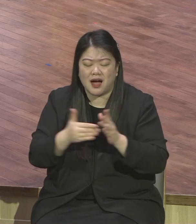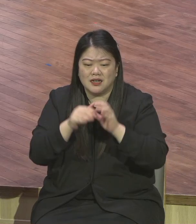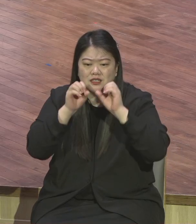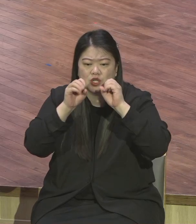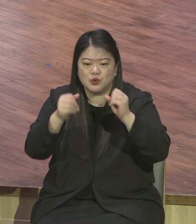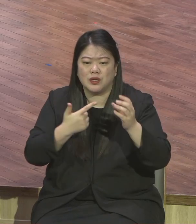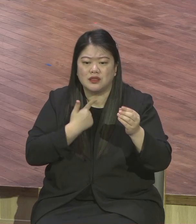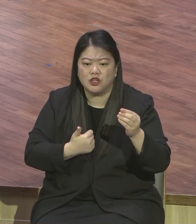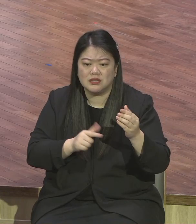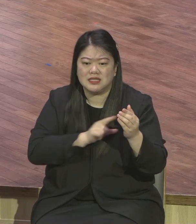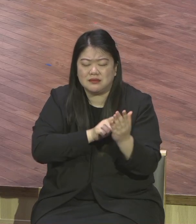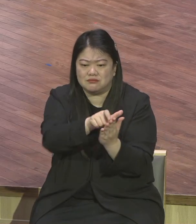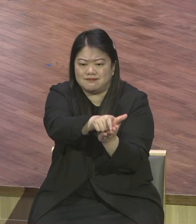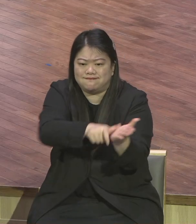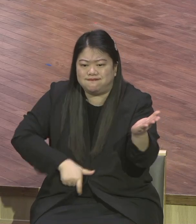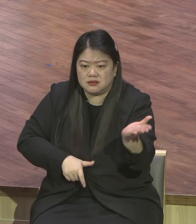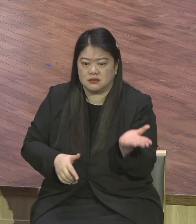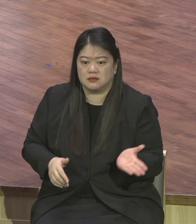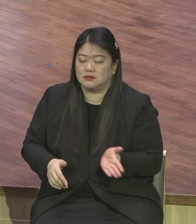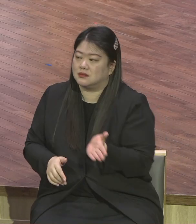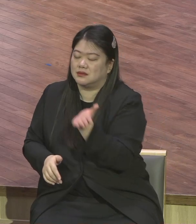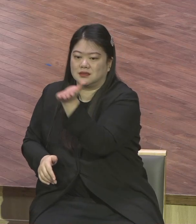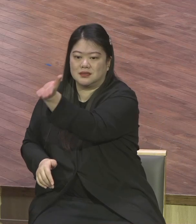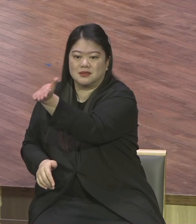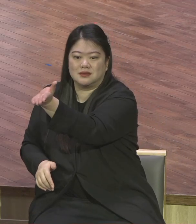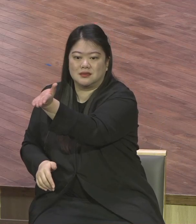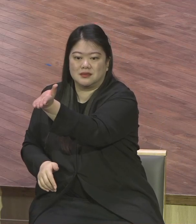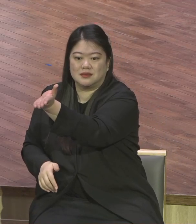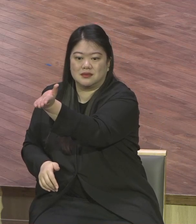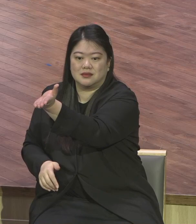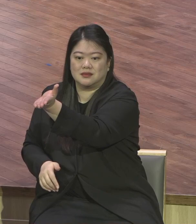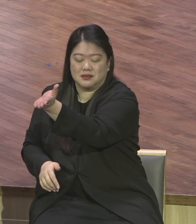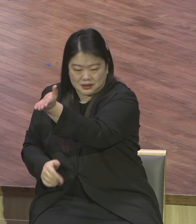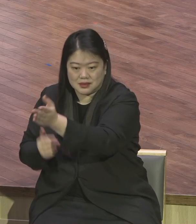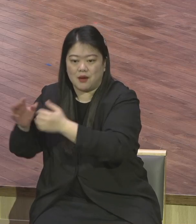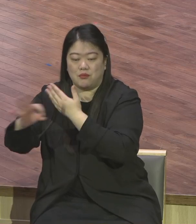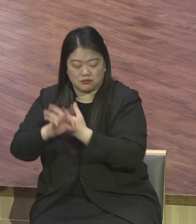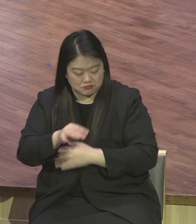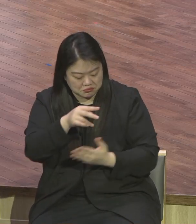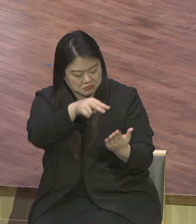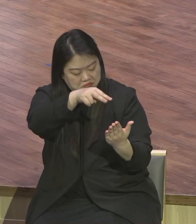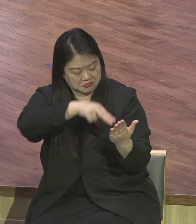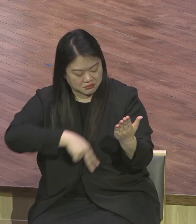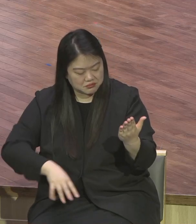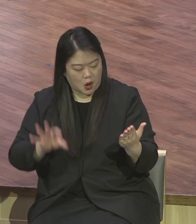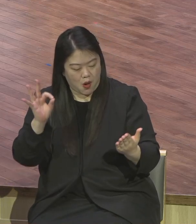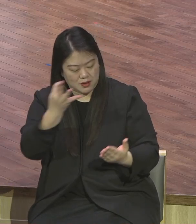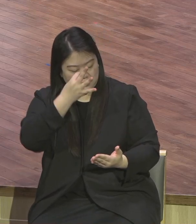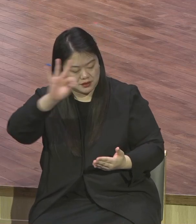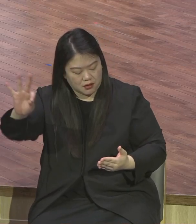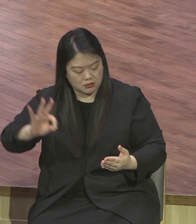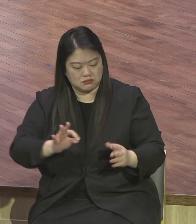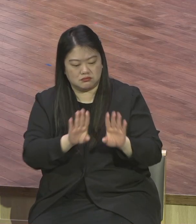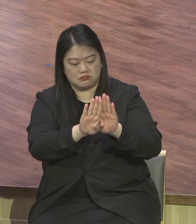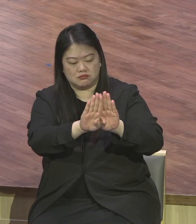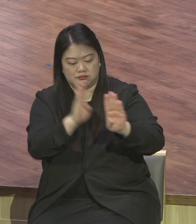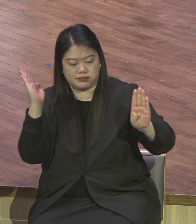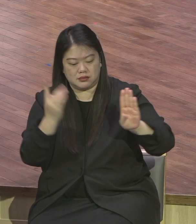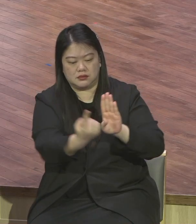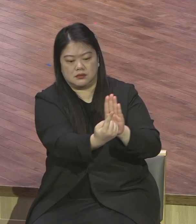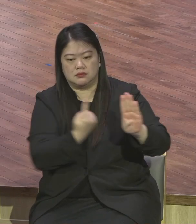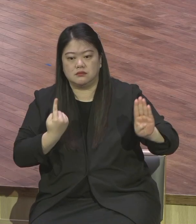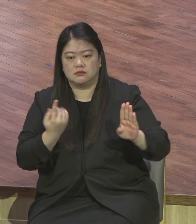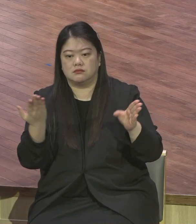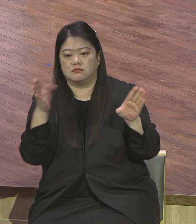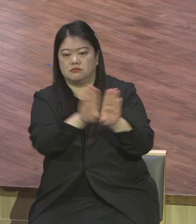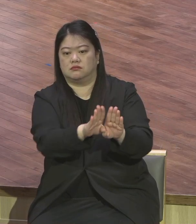생명이 가득한 그릇, 풍성한 생명권의 열매를 주님 앞에 드리는 삶이 된다면 그보다